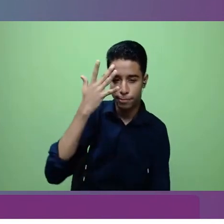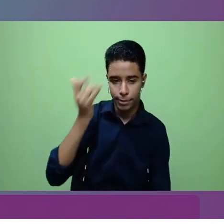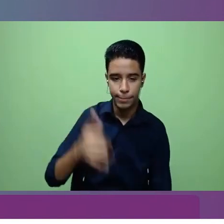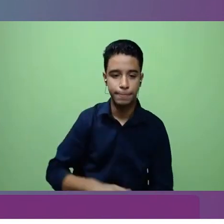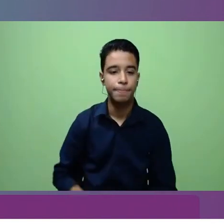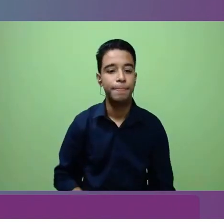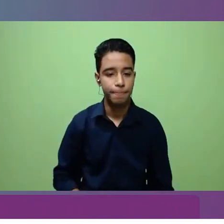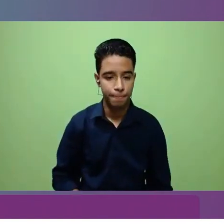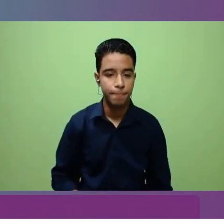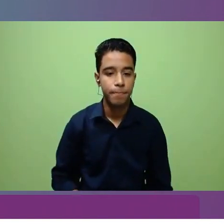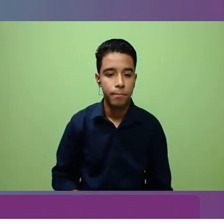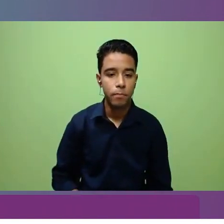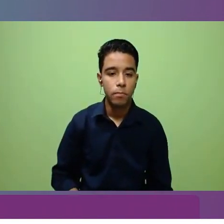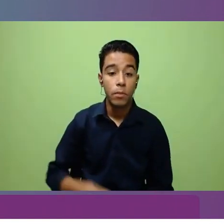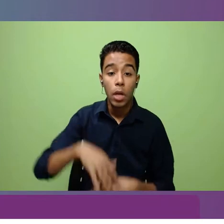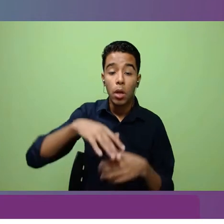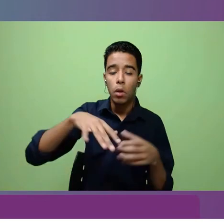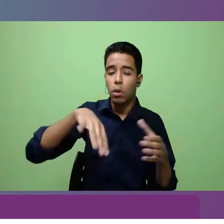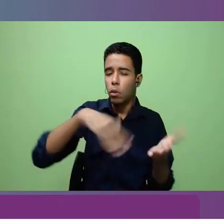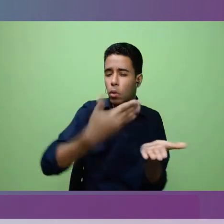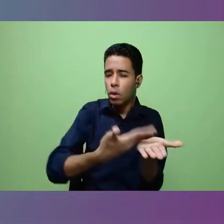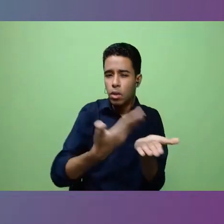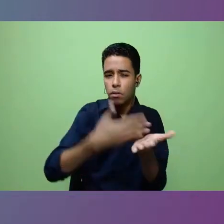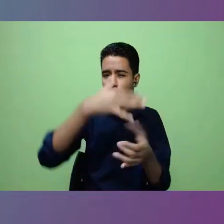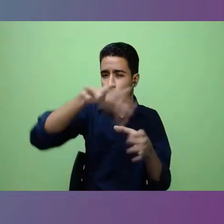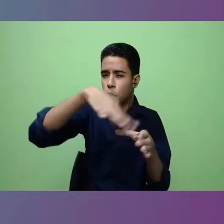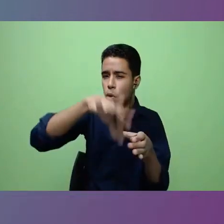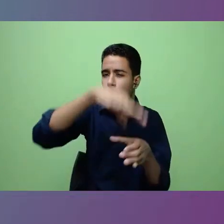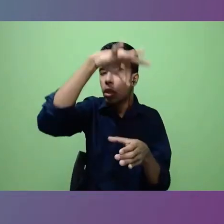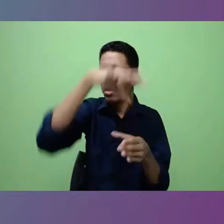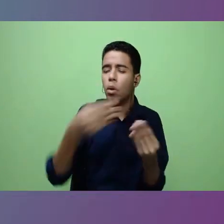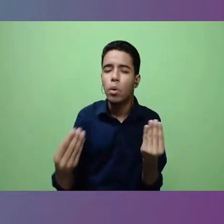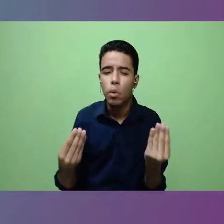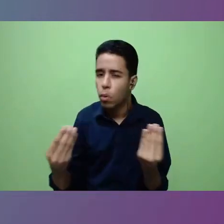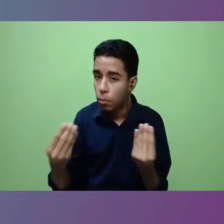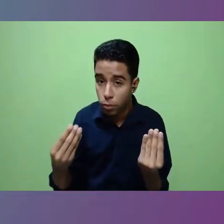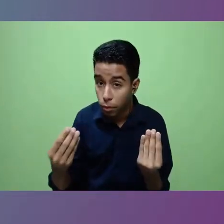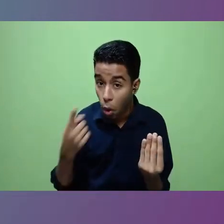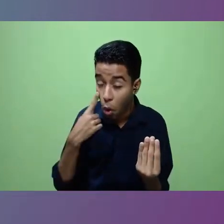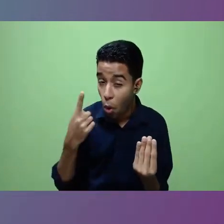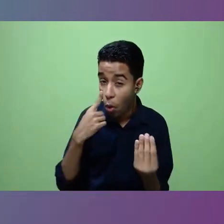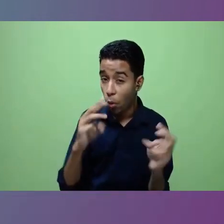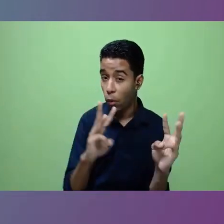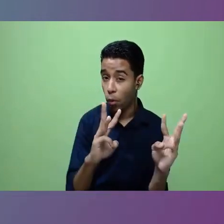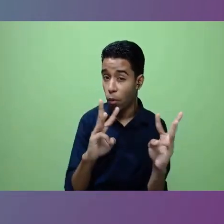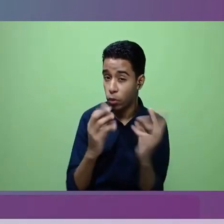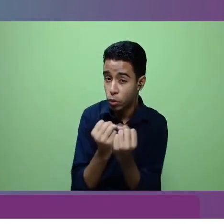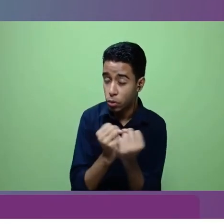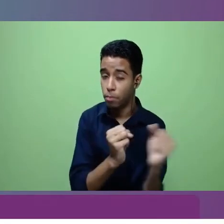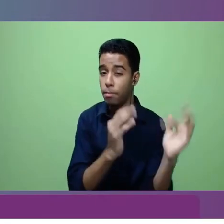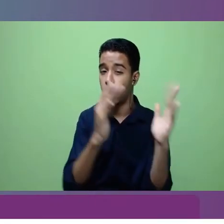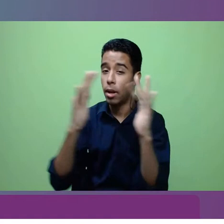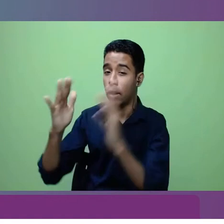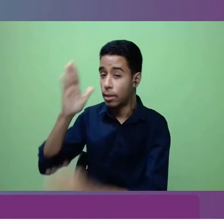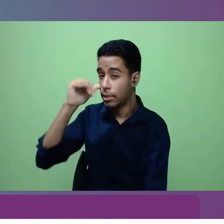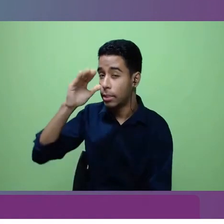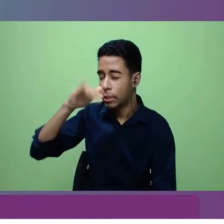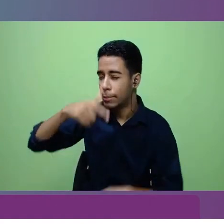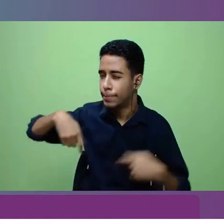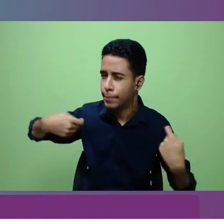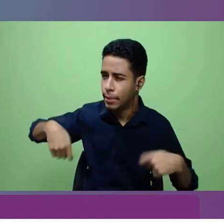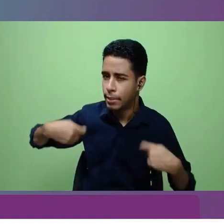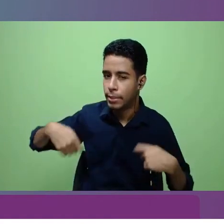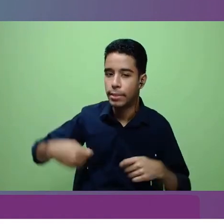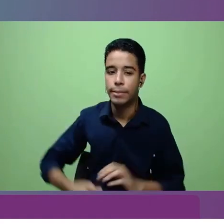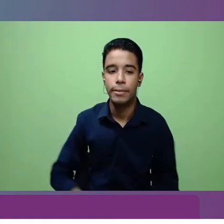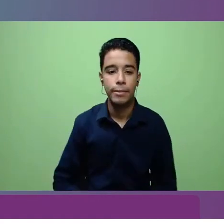workshop inteiro para saber se vai ou não ter sorteio do livro. Luana, por que